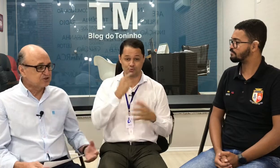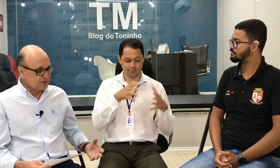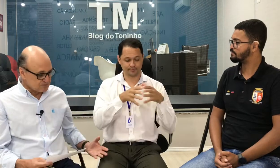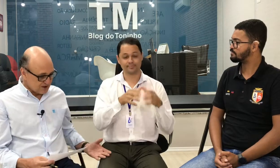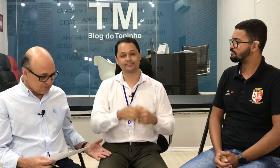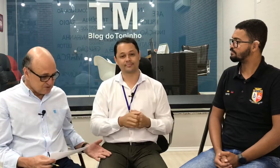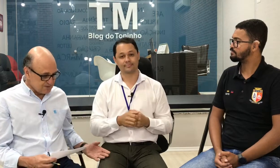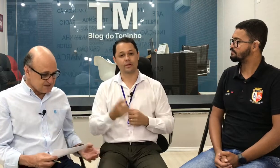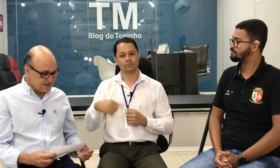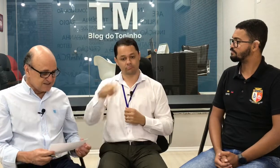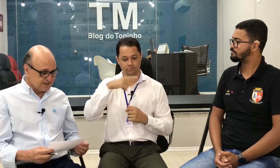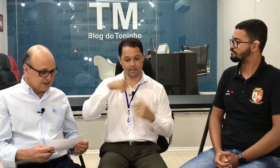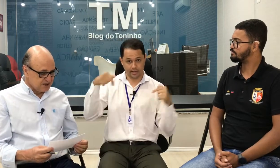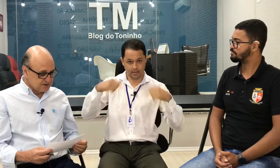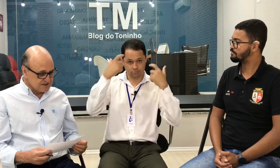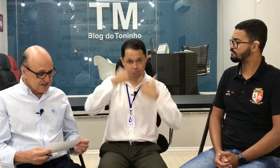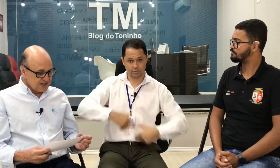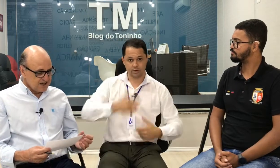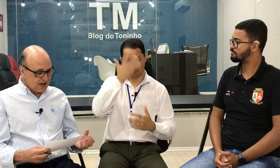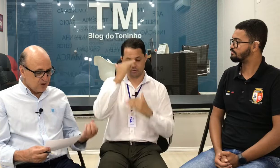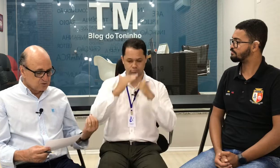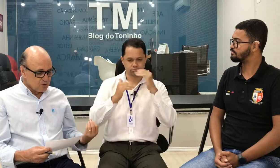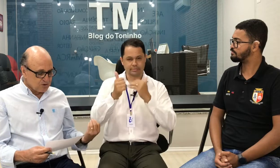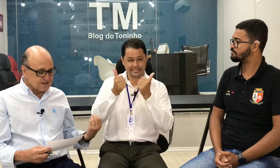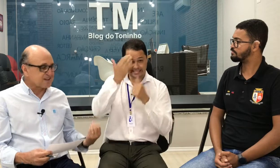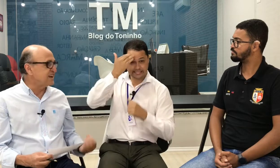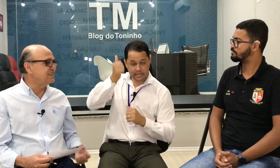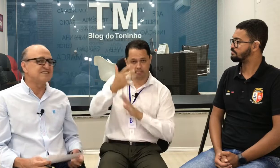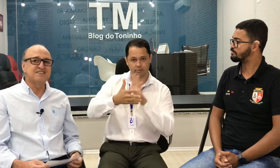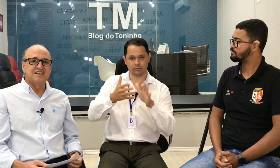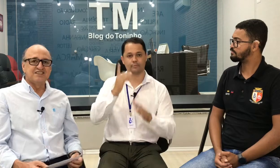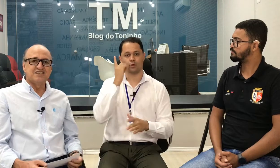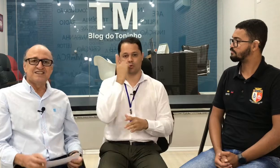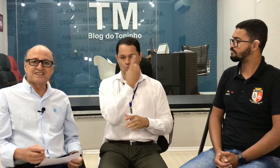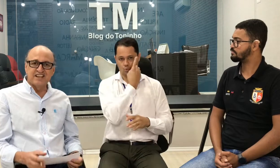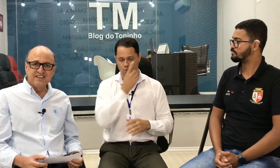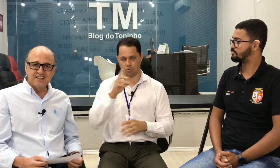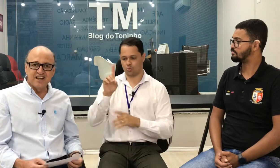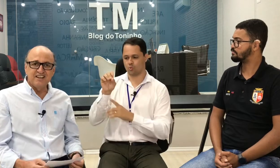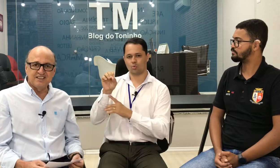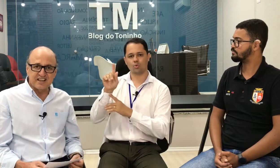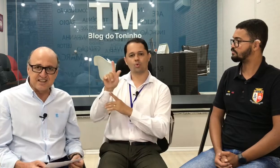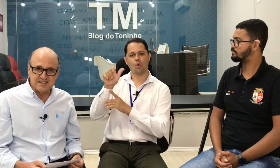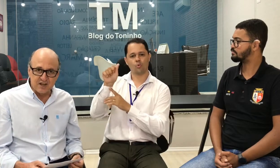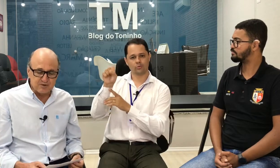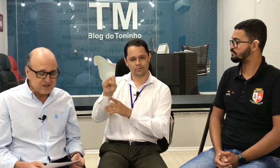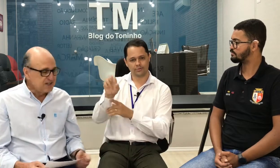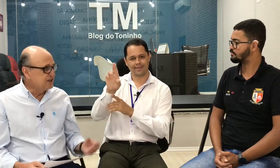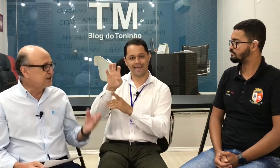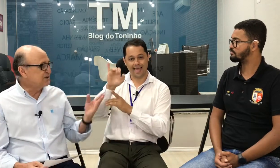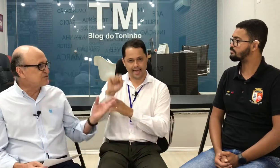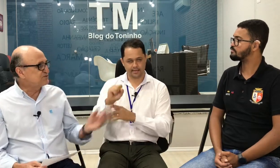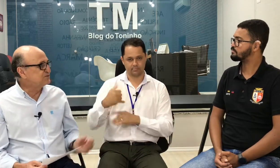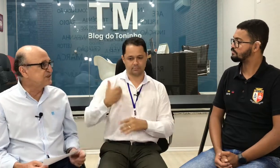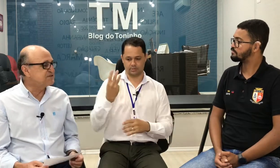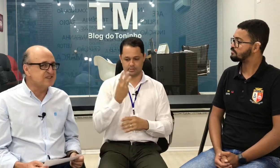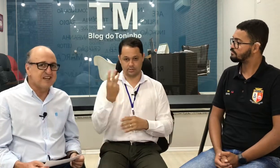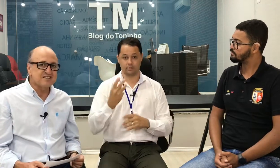aqui um especialista em Libras, que é o Douglas Reis, de 33 anos, e temos um deficiente